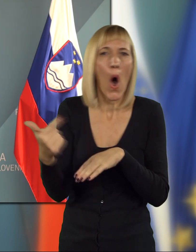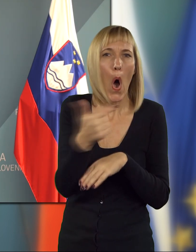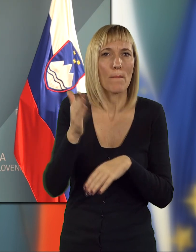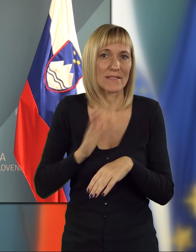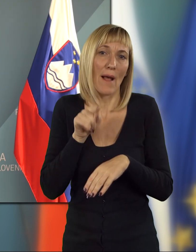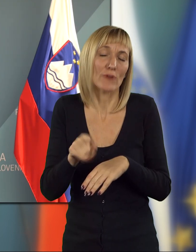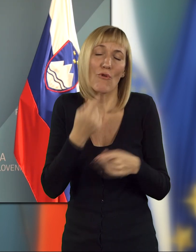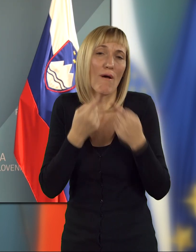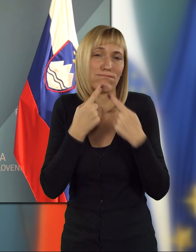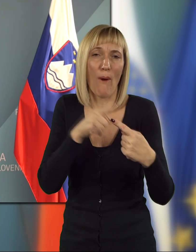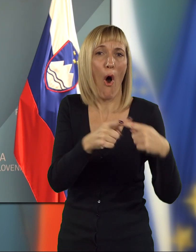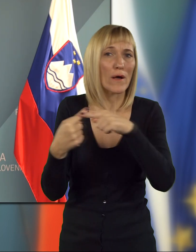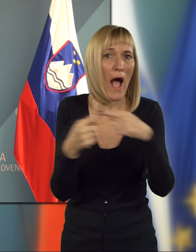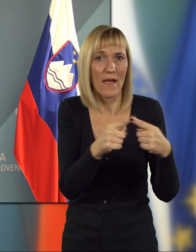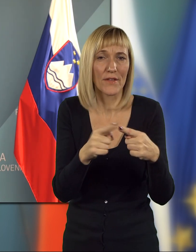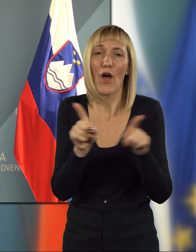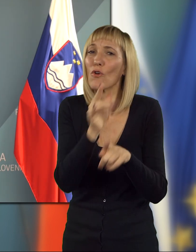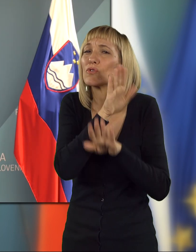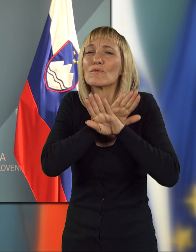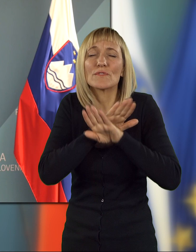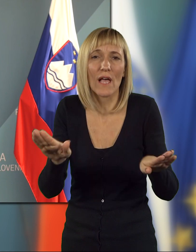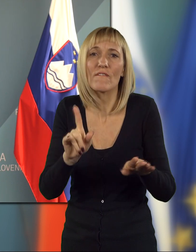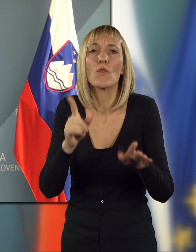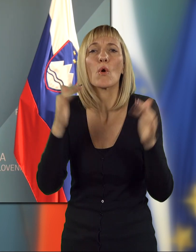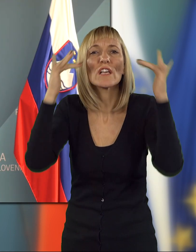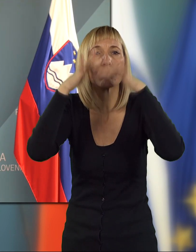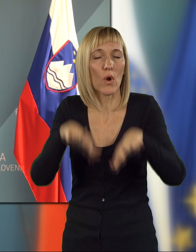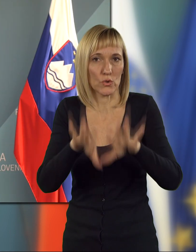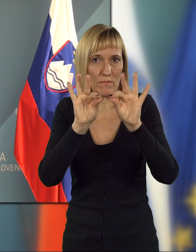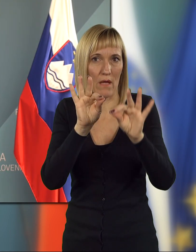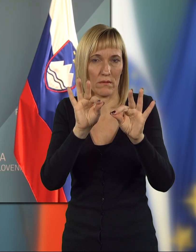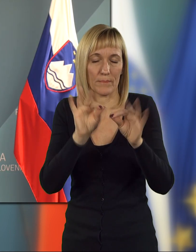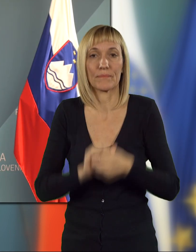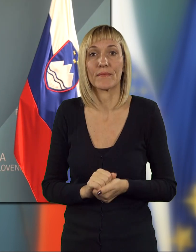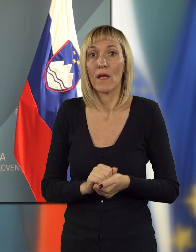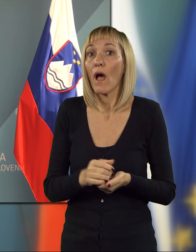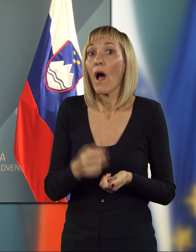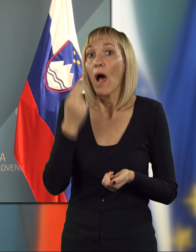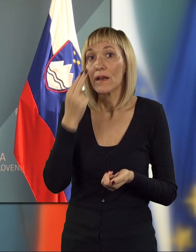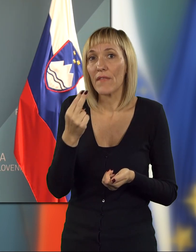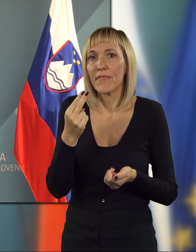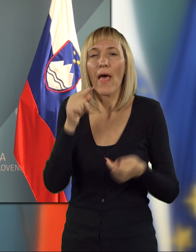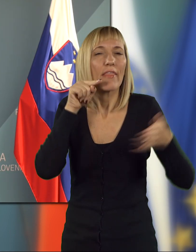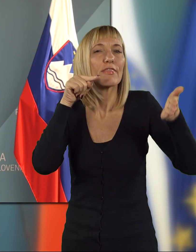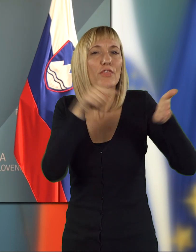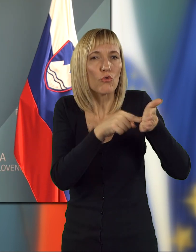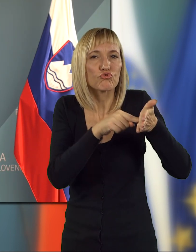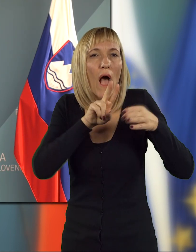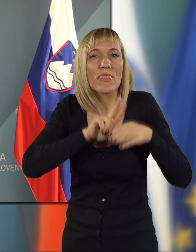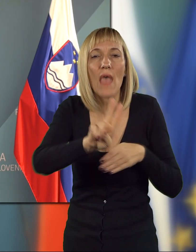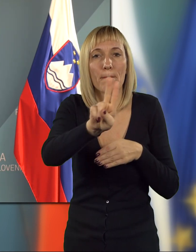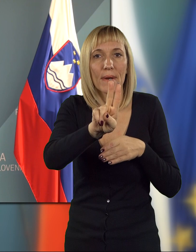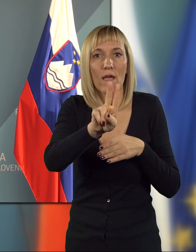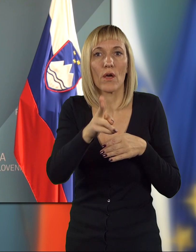strani, ampak to so pač pogajanja in vsaka pogajanja so kompromis. Kar zadeva